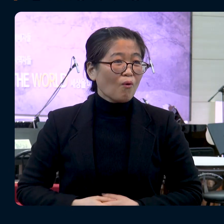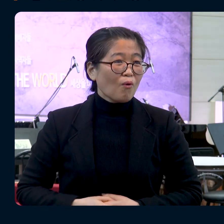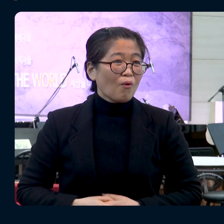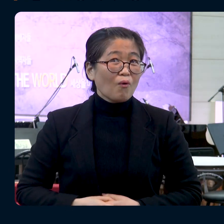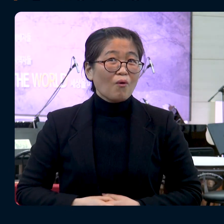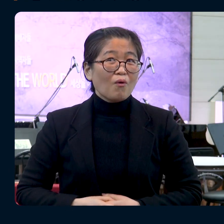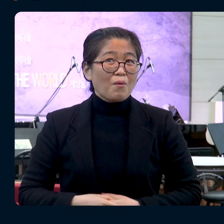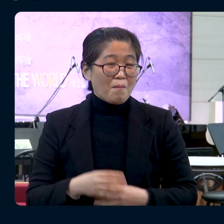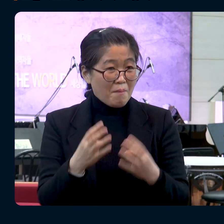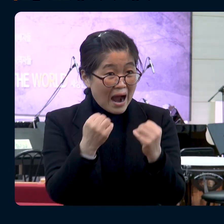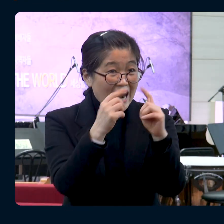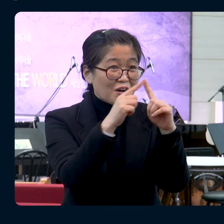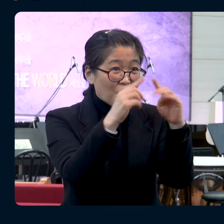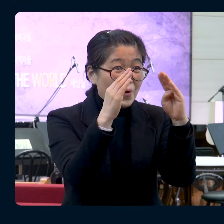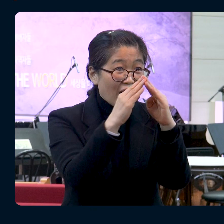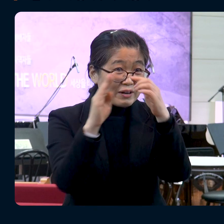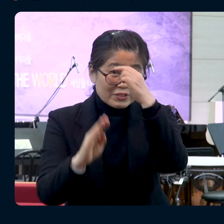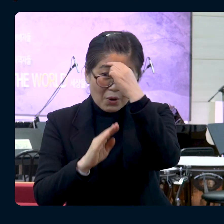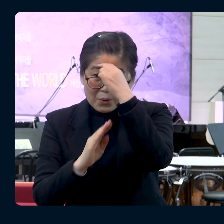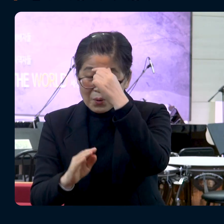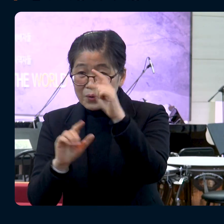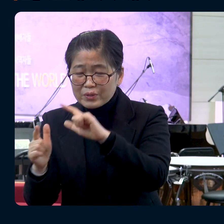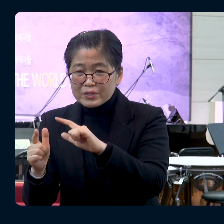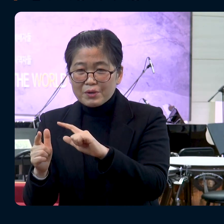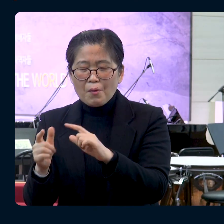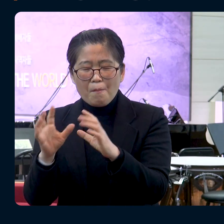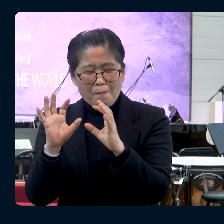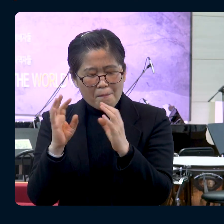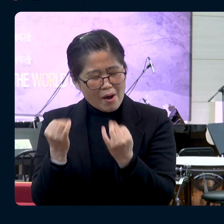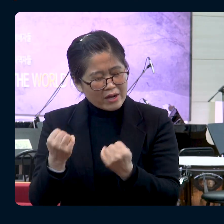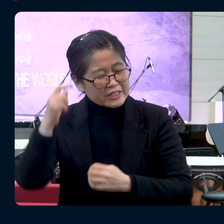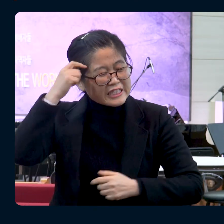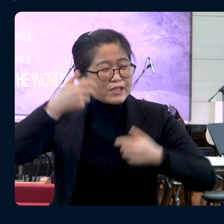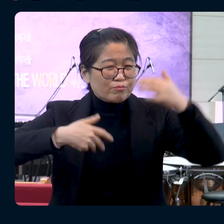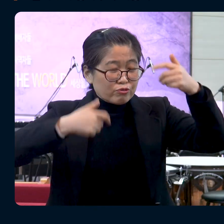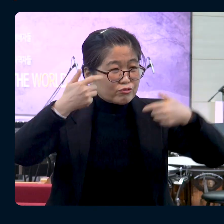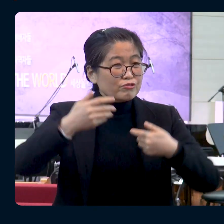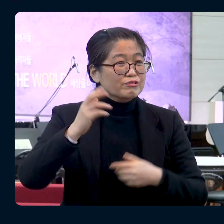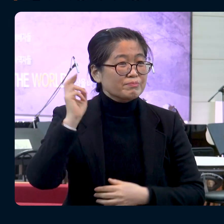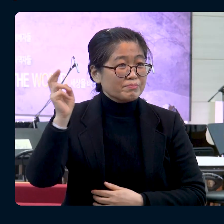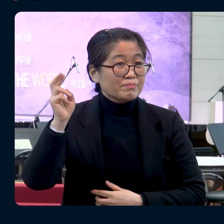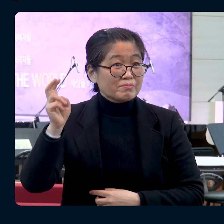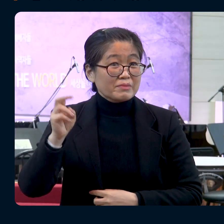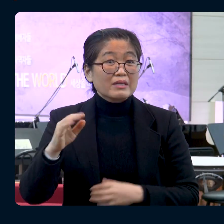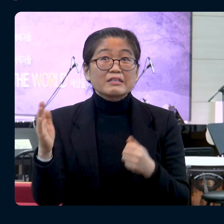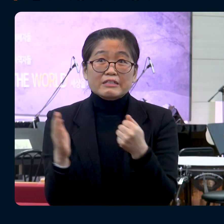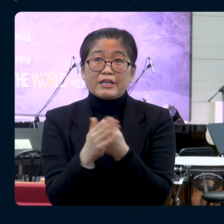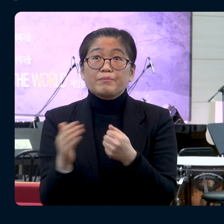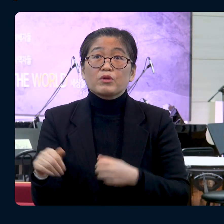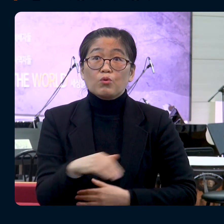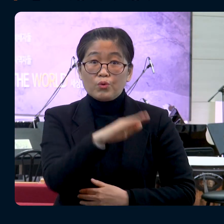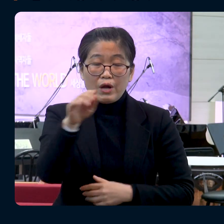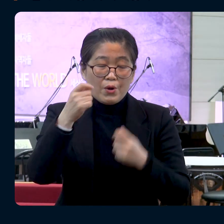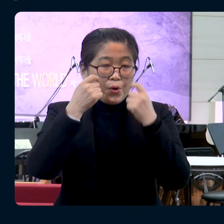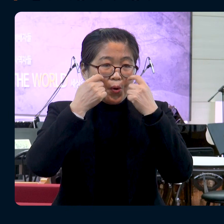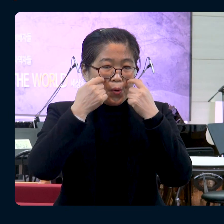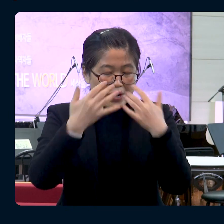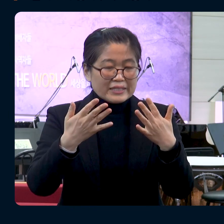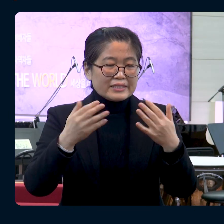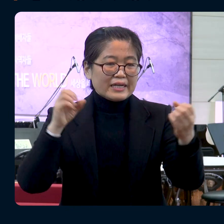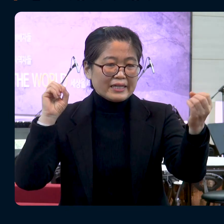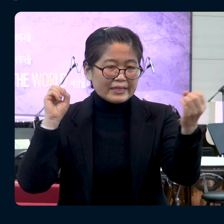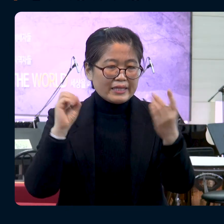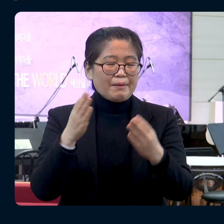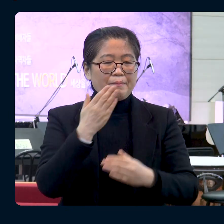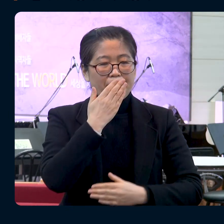이거는요 사실 많은 교회와 성도들이 굉장히 많이 받아왔던 질문이기 때문에 그래서 우리도 분명히 이